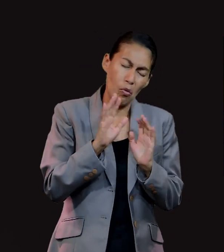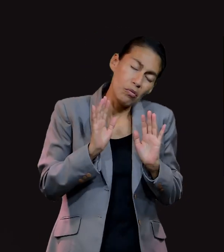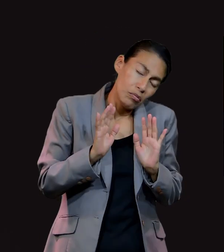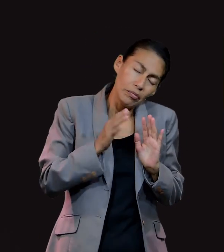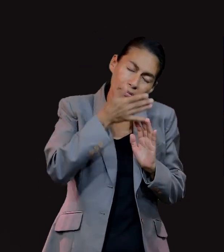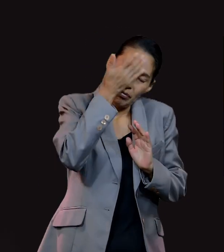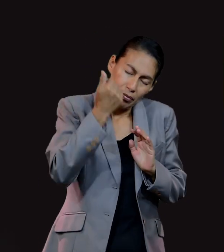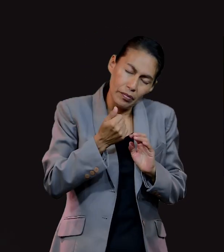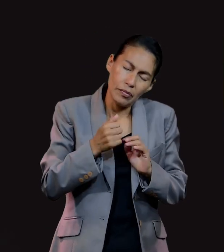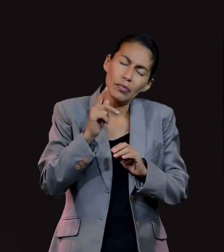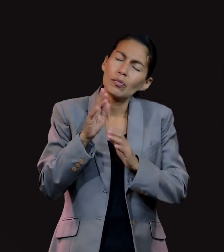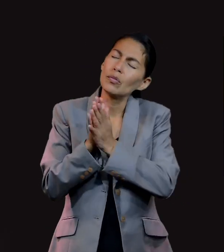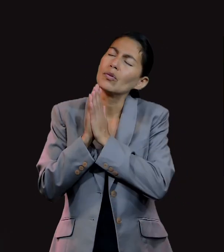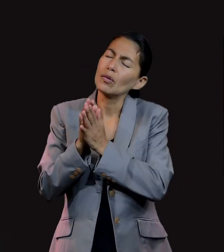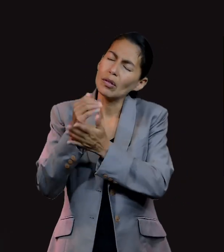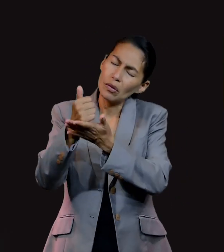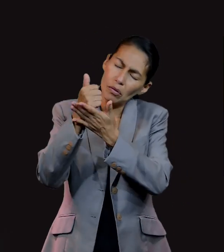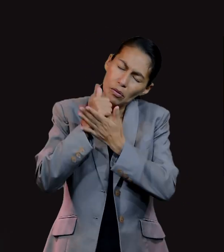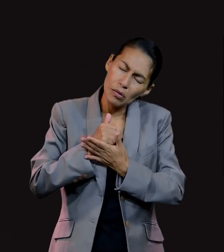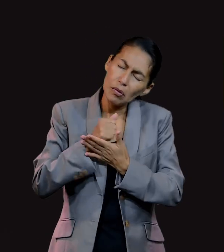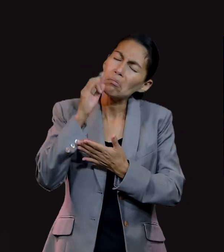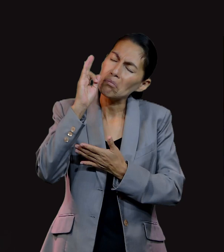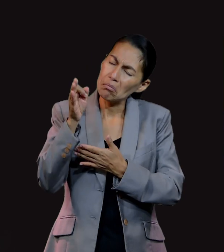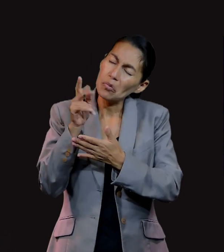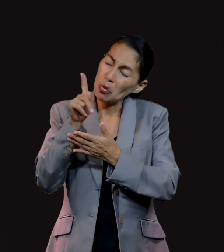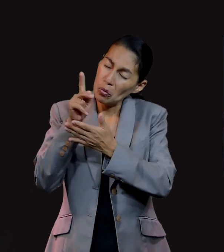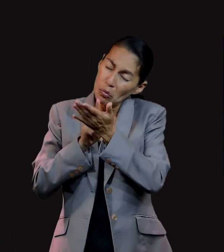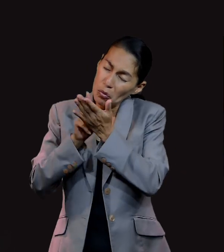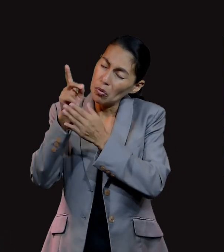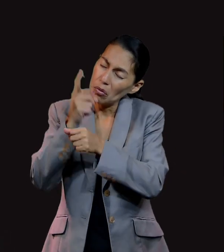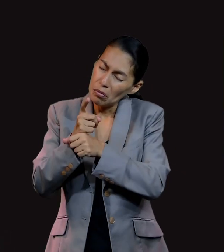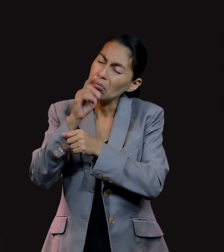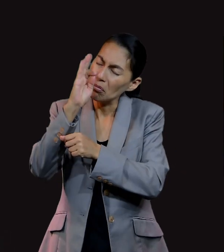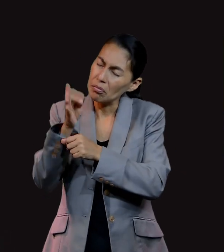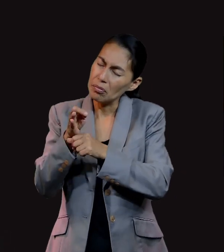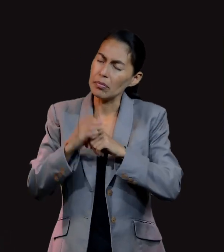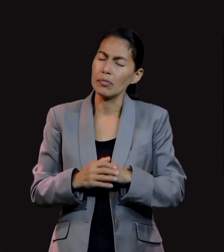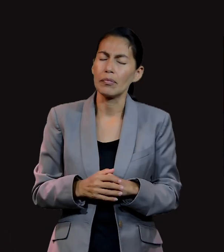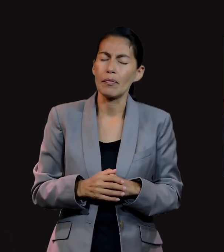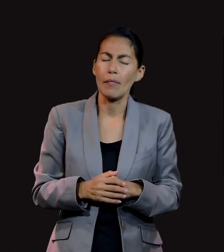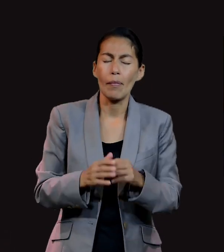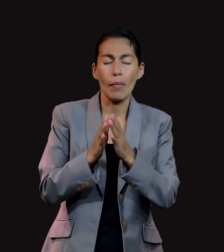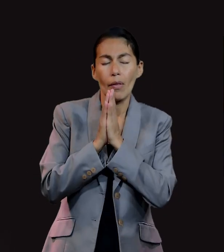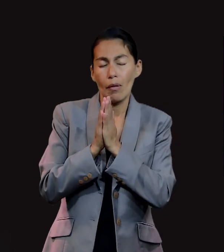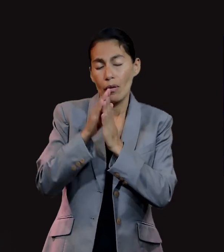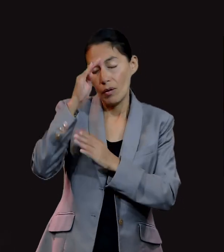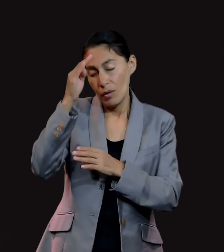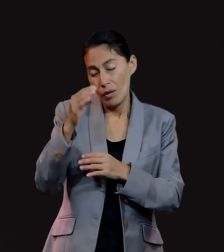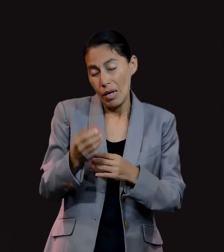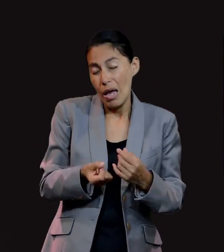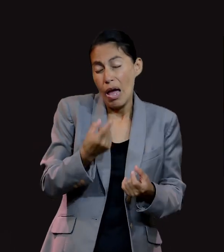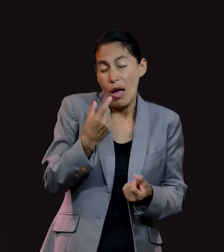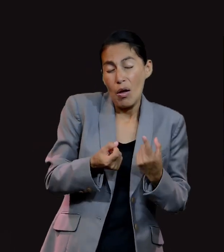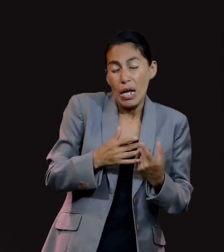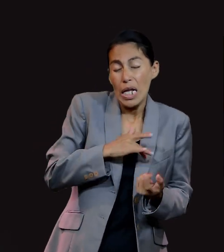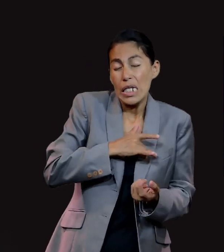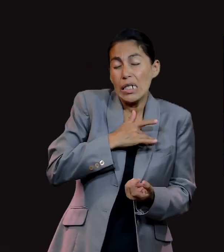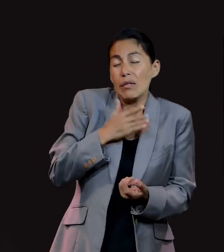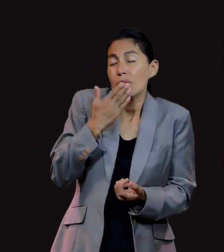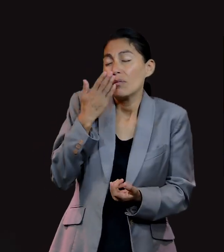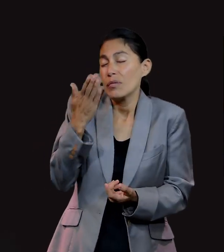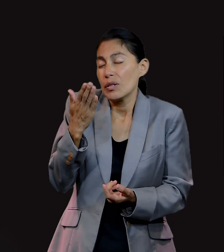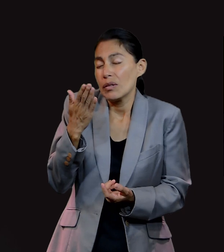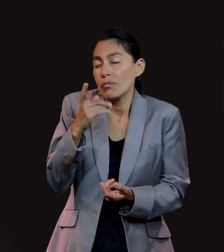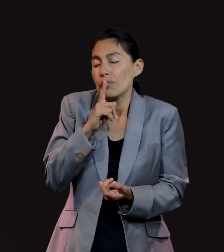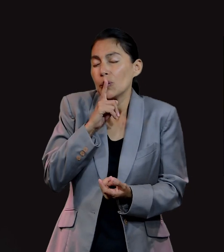Ayúdanos a aceptar Tu voluntad Y no la nuestra Sé propicio Oh Dios Y hay algunas peticiones Que ni siquiera Las han